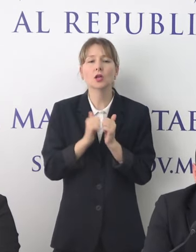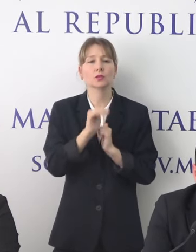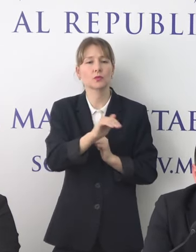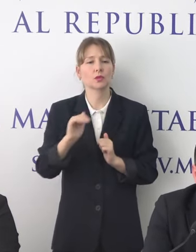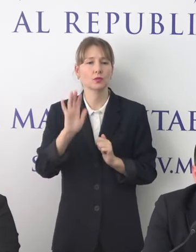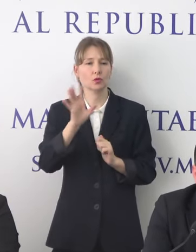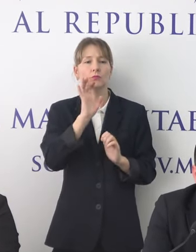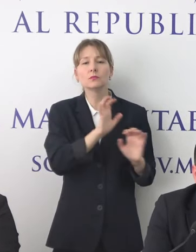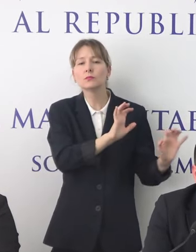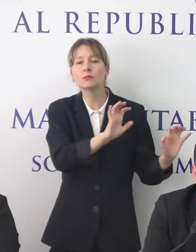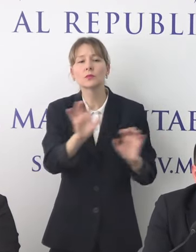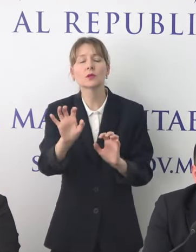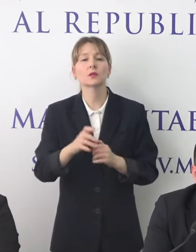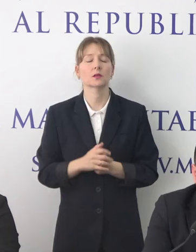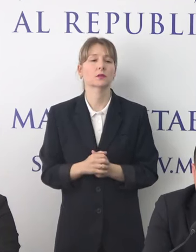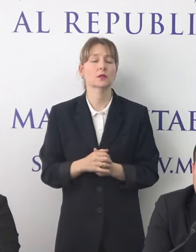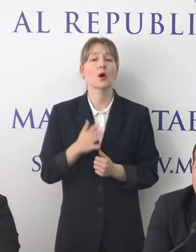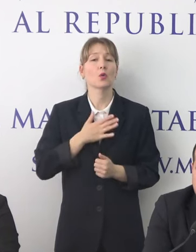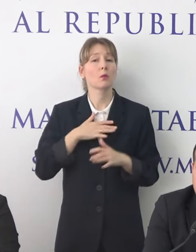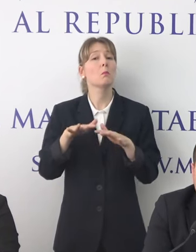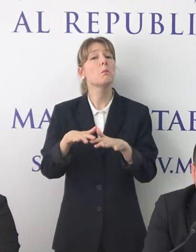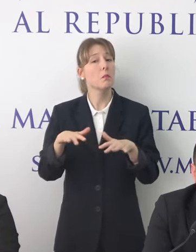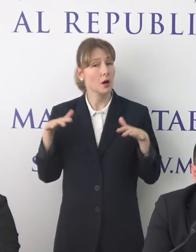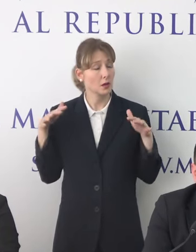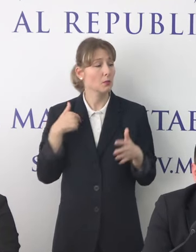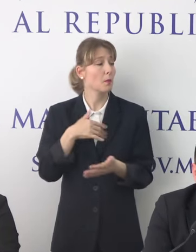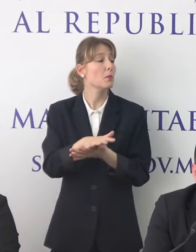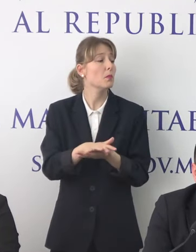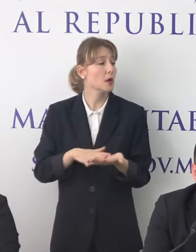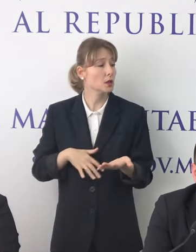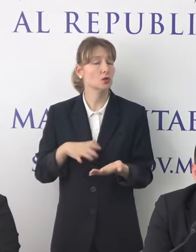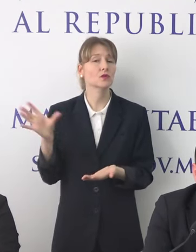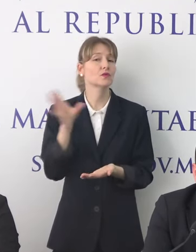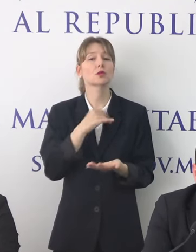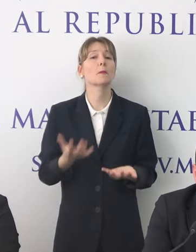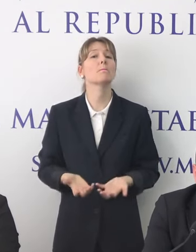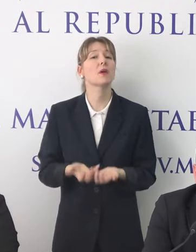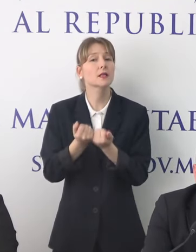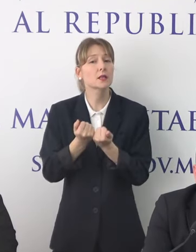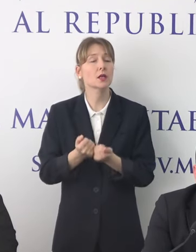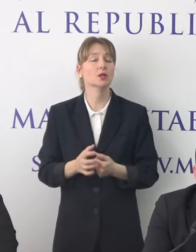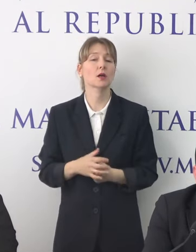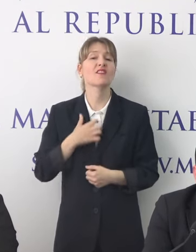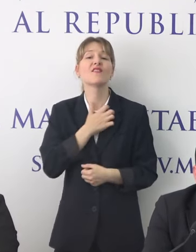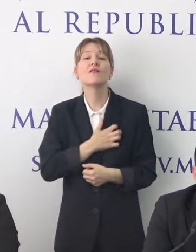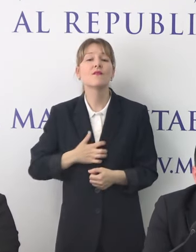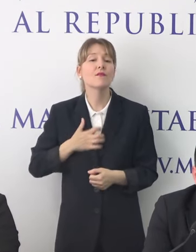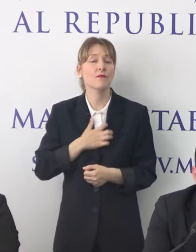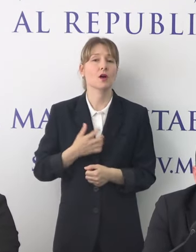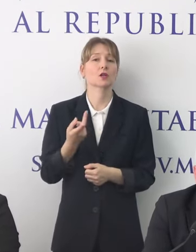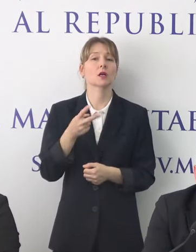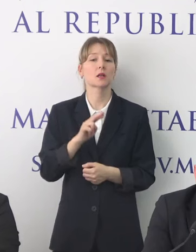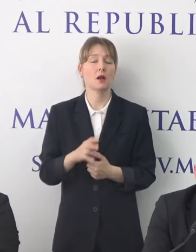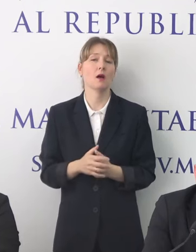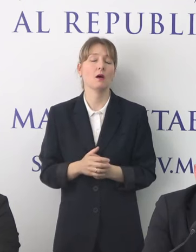protejat. În Parlament continuăm să oferim tot sprijinul necesar colegilor